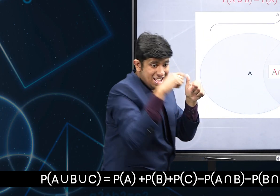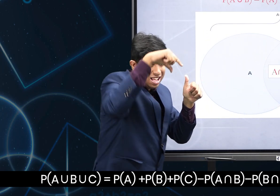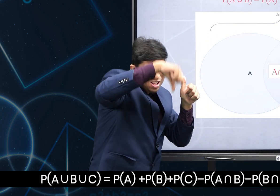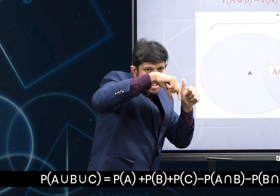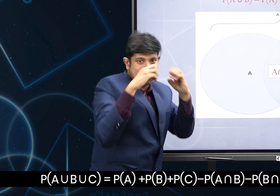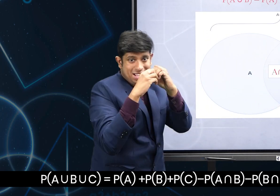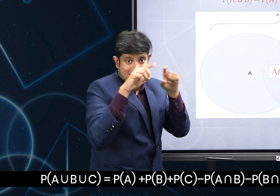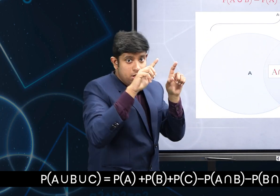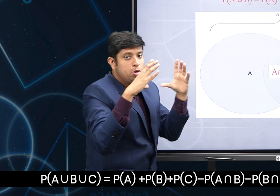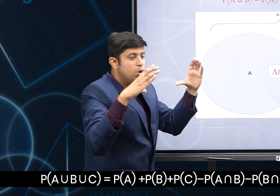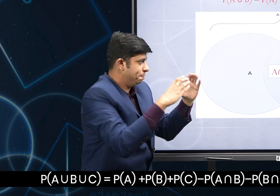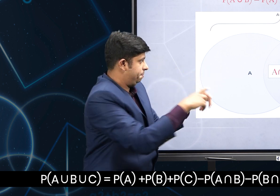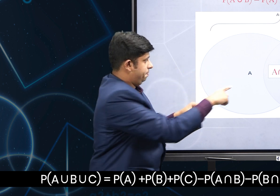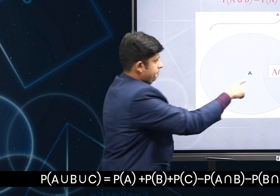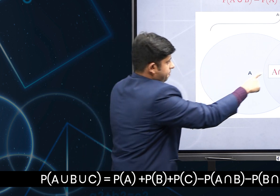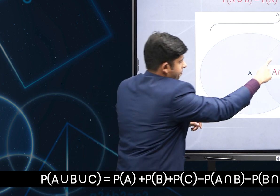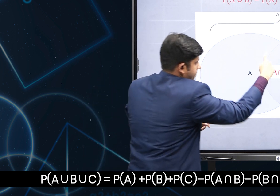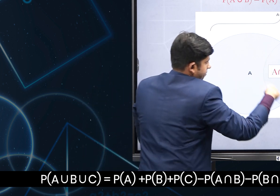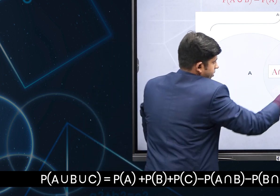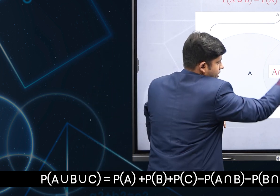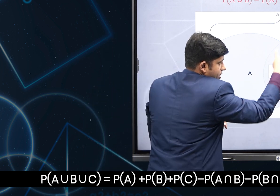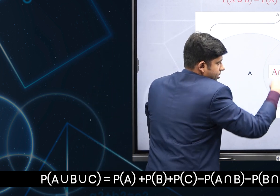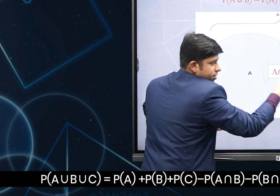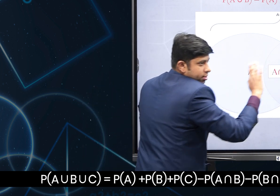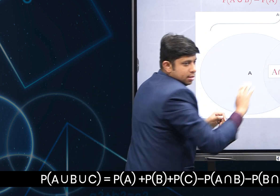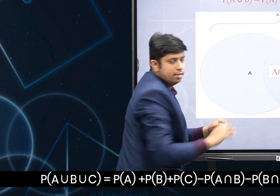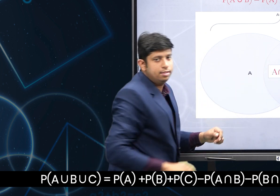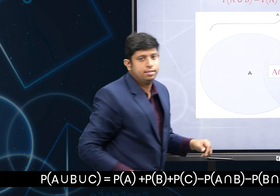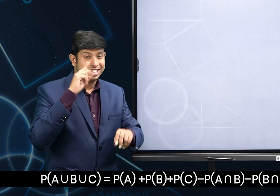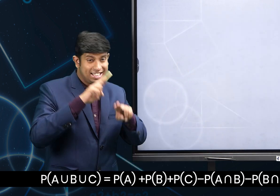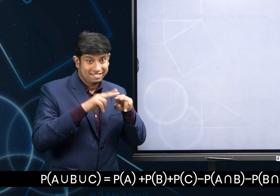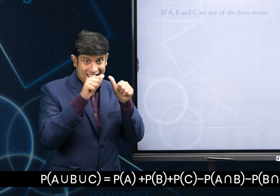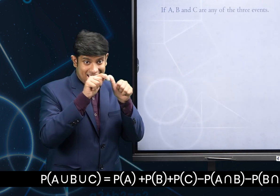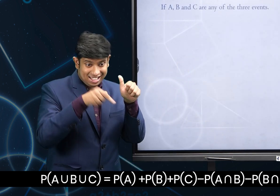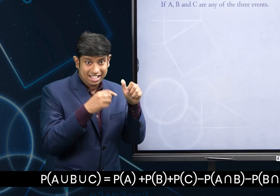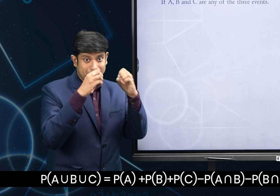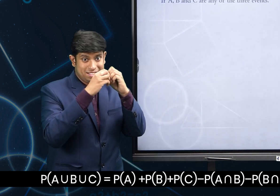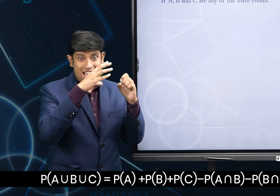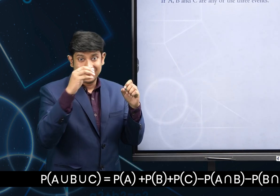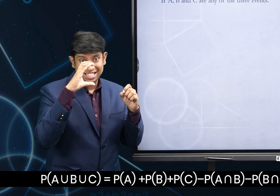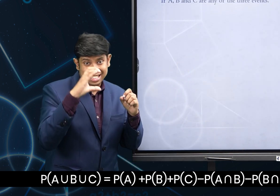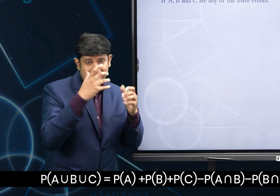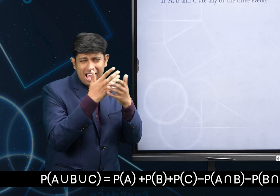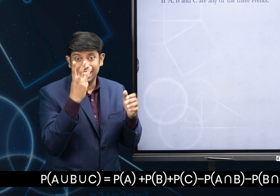A சேர்ப்பு B சேர்ப்பு C P அடைப்புக்குறி A கூட்டல் P அடைப்புக்குறி B கூட்டல் அடைப்புக்குறி